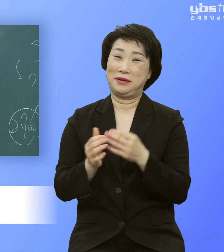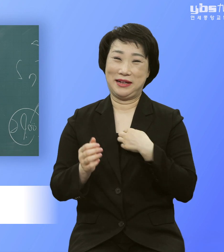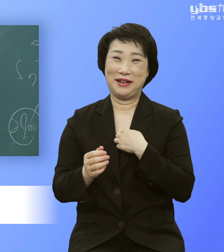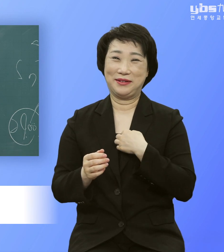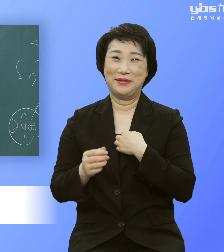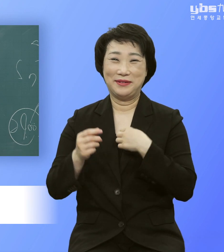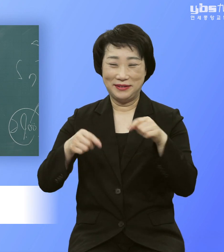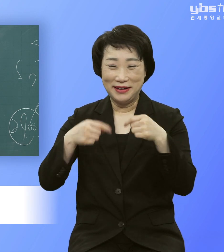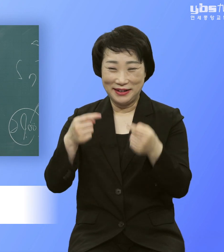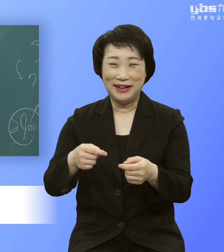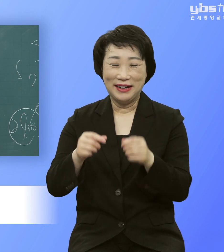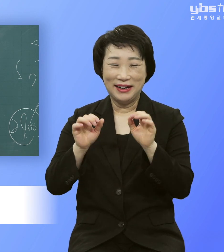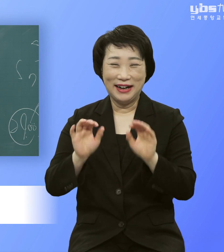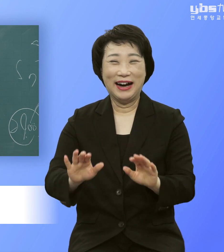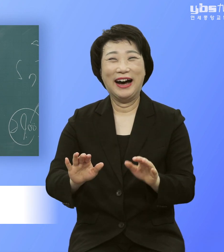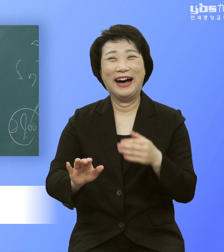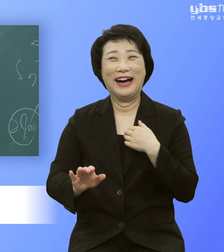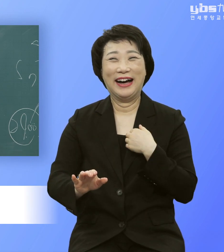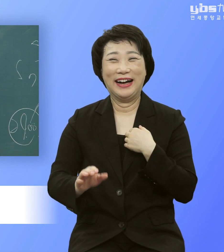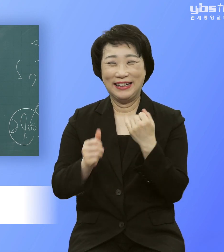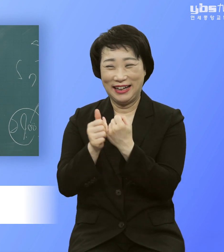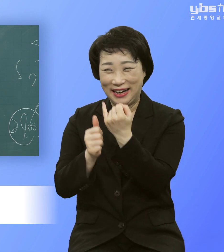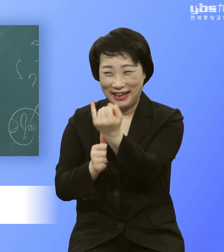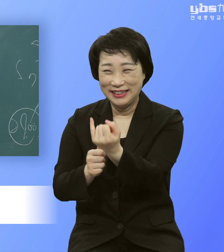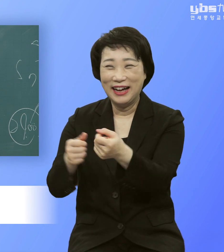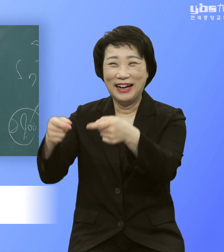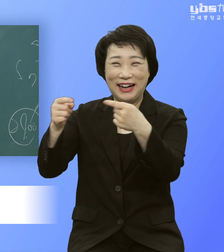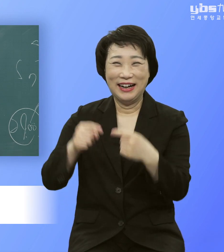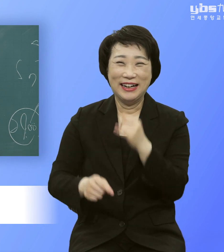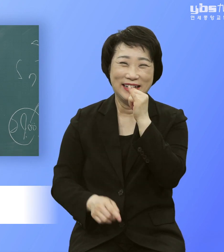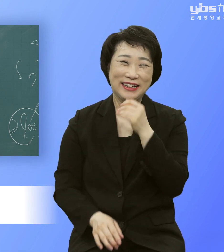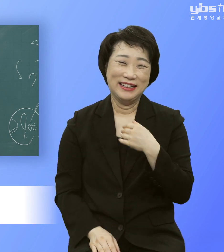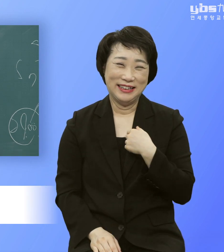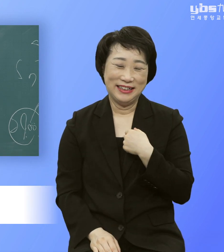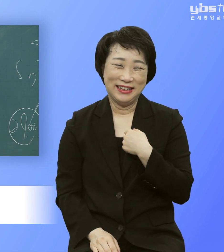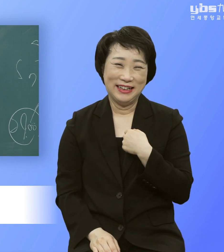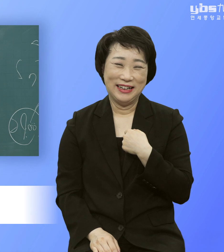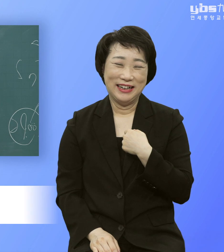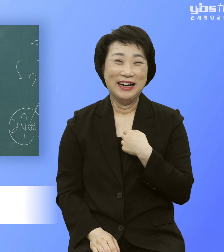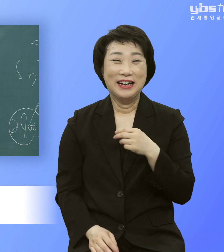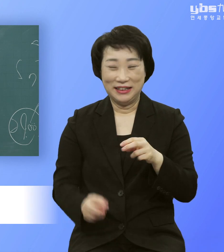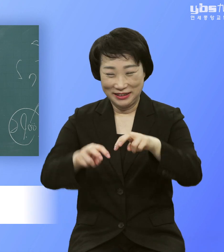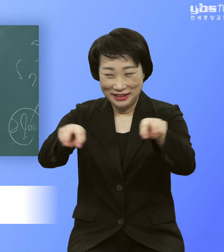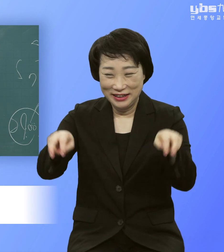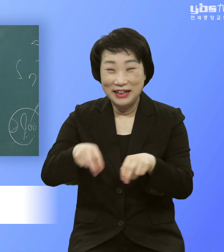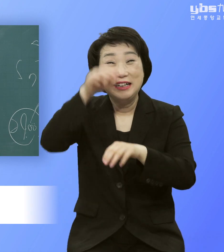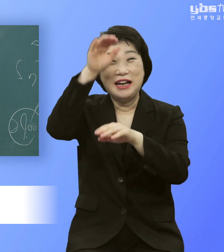나도 계셨고 우리 집사람도 계셨고 여기서